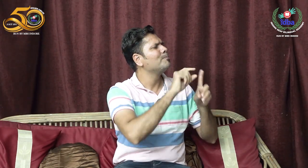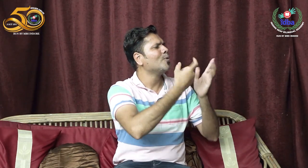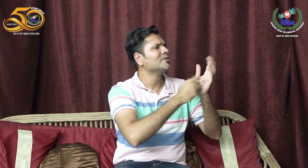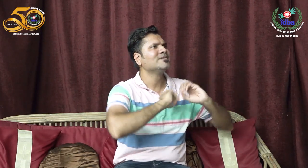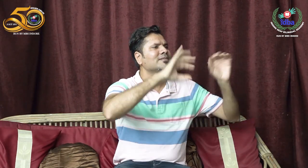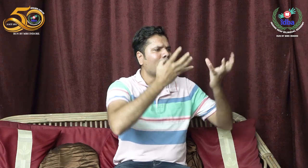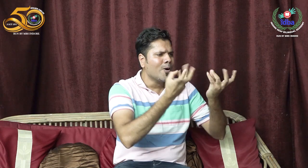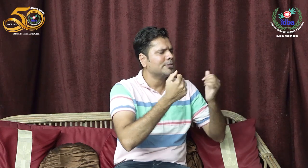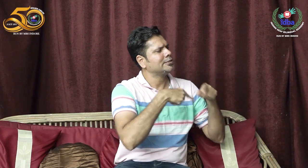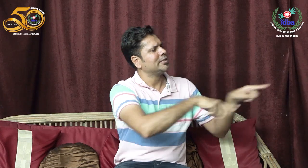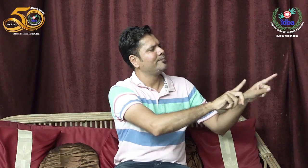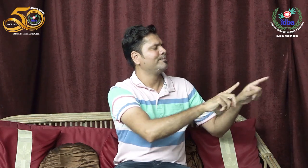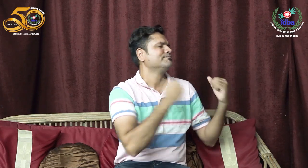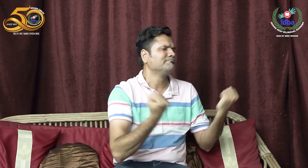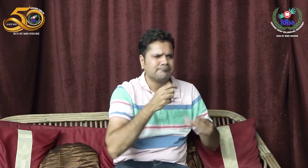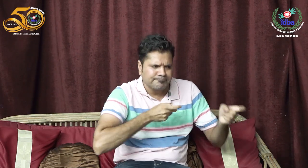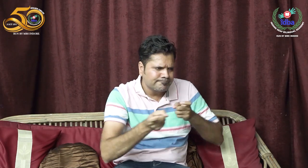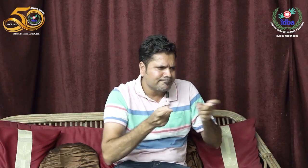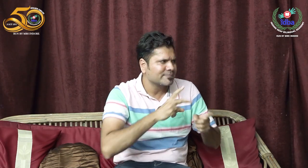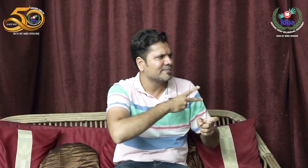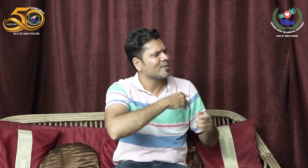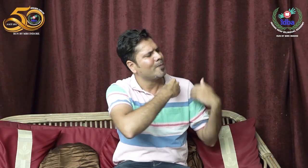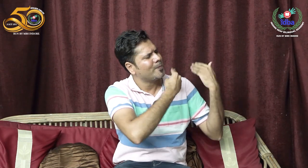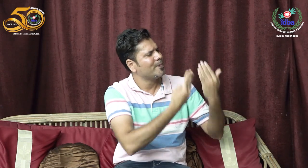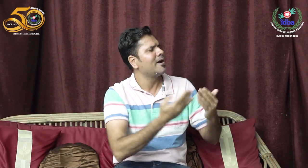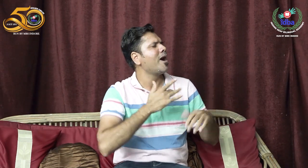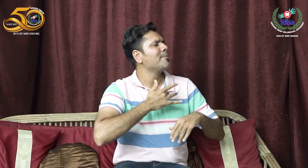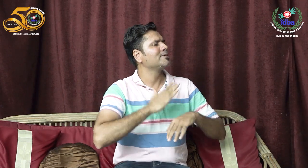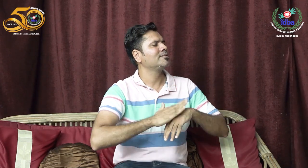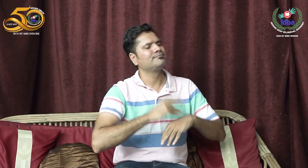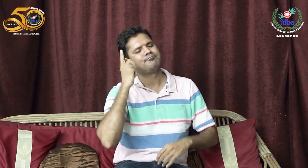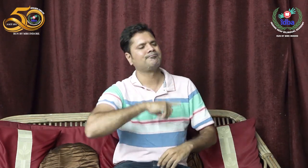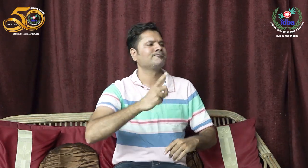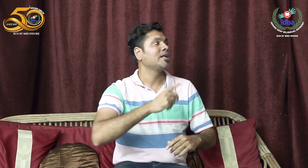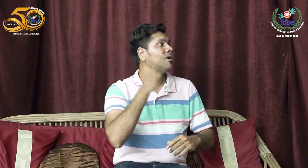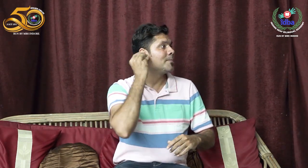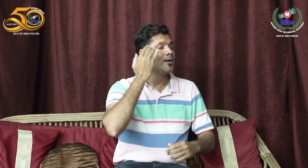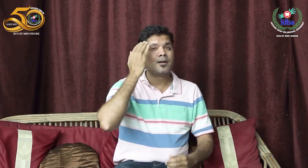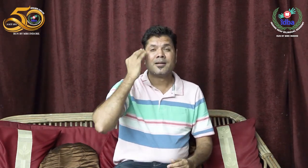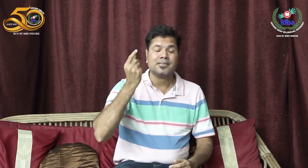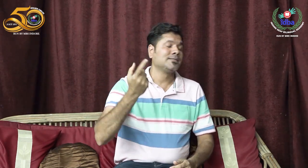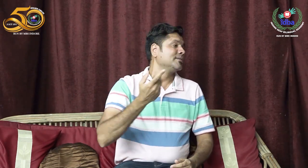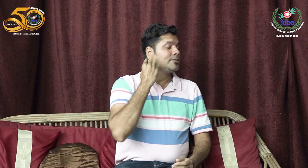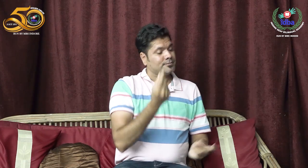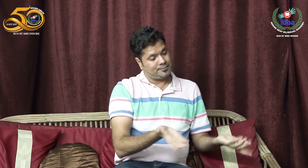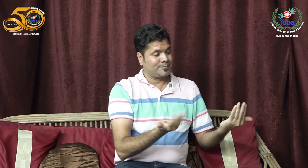था। और जैसे काउंट करना, अकाउंटिंग का काम था, वो सब कुछ मैंने खुद ही करा। बट देन